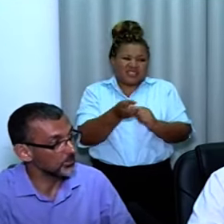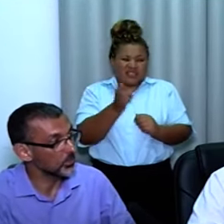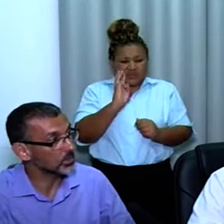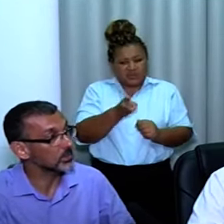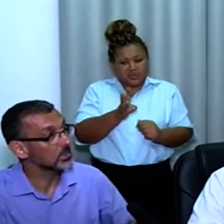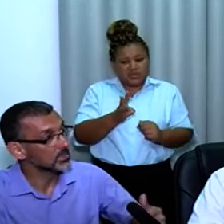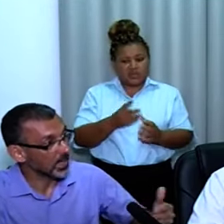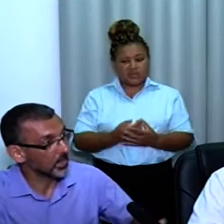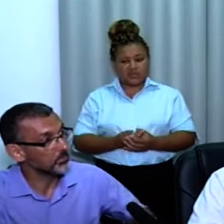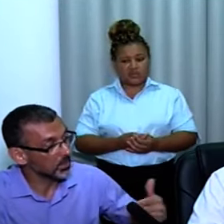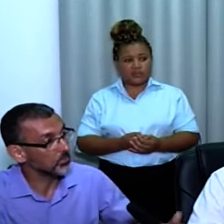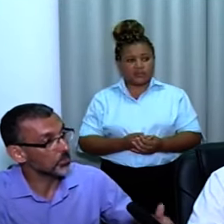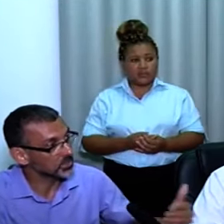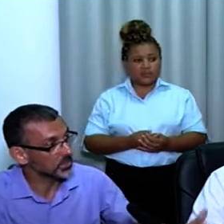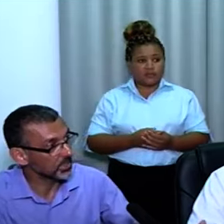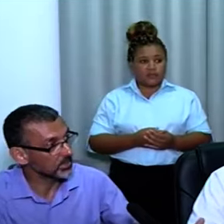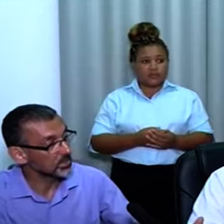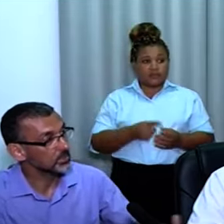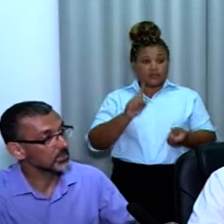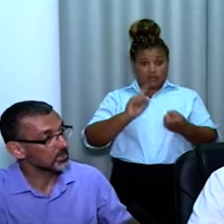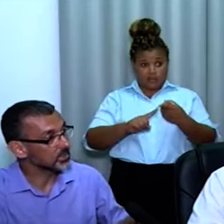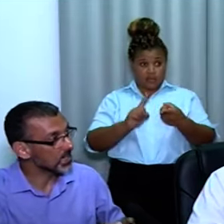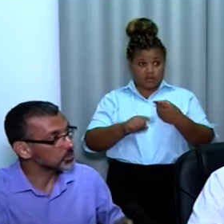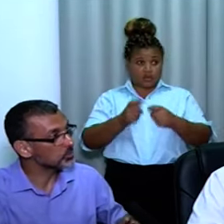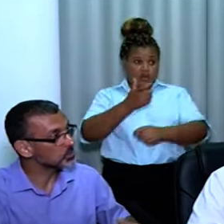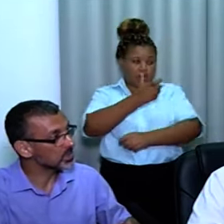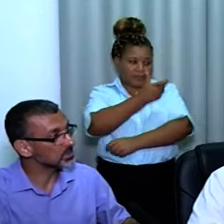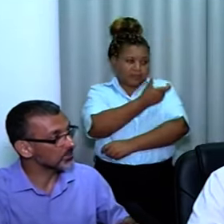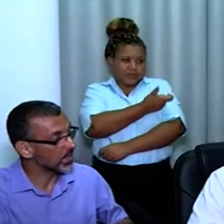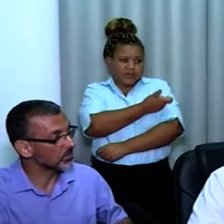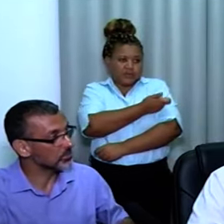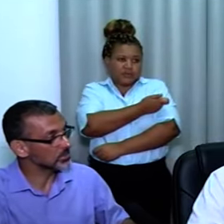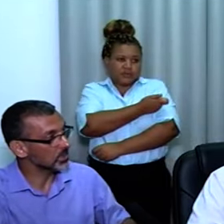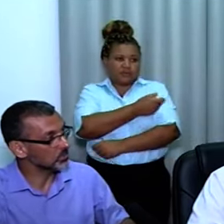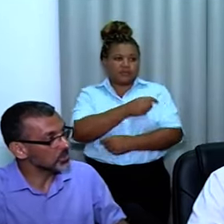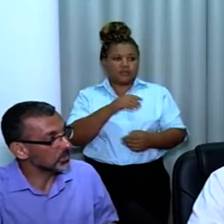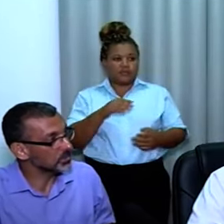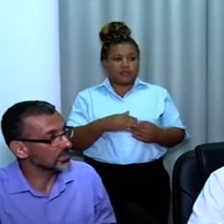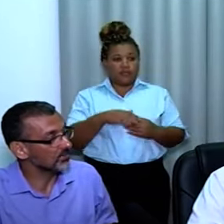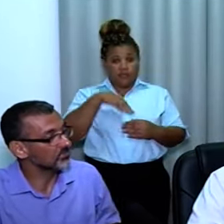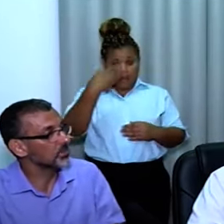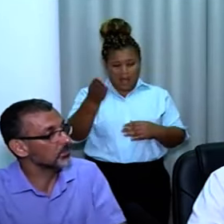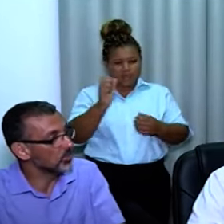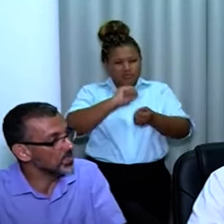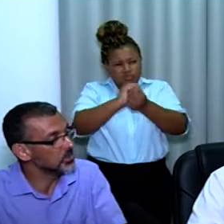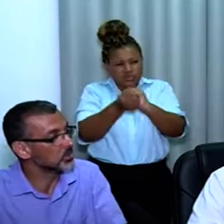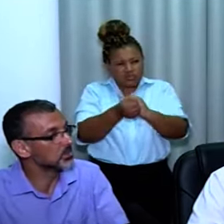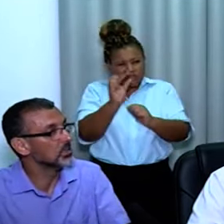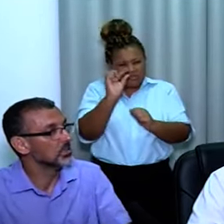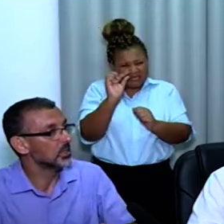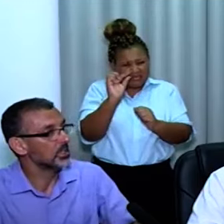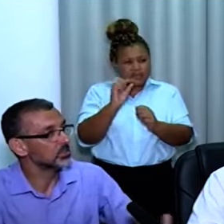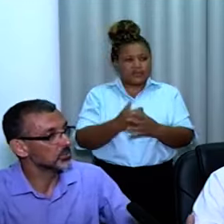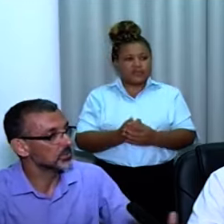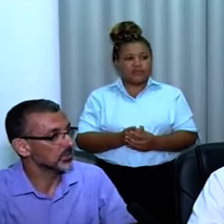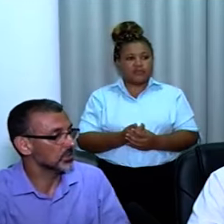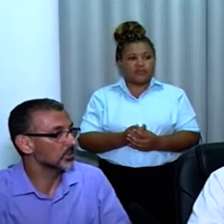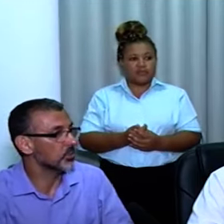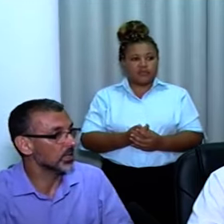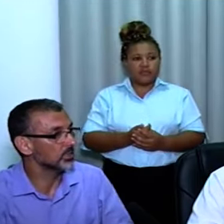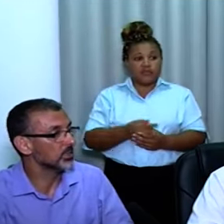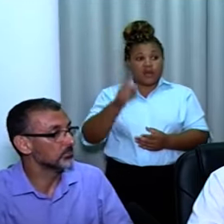c'est important, sa campagne pour continuer. C'est ma bonne schedule pour sans impé à cause nous besoin de bonne staff, mobiliser les autres, demander les